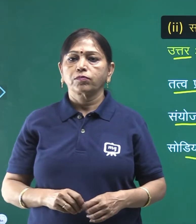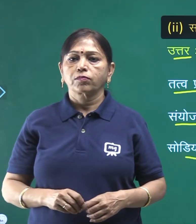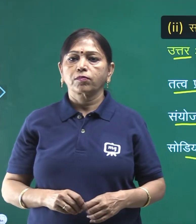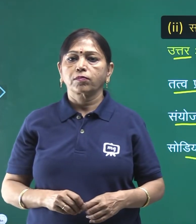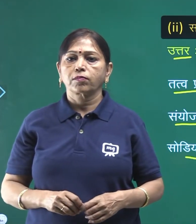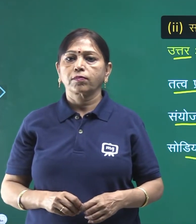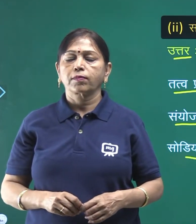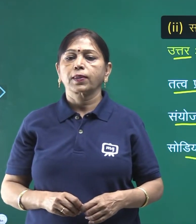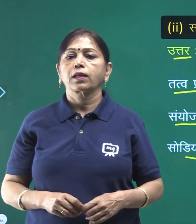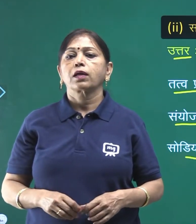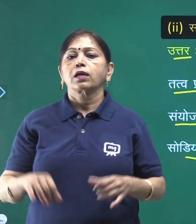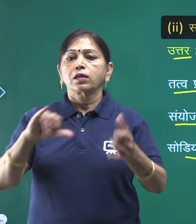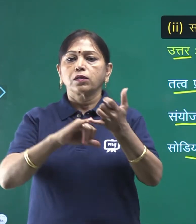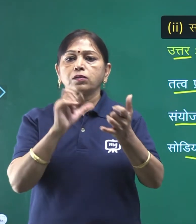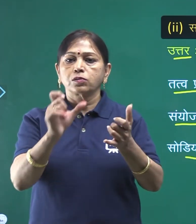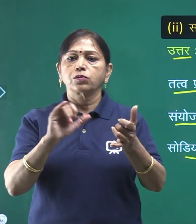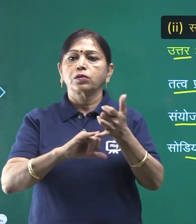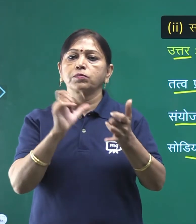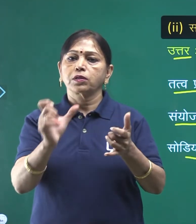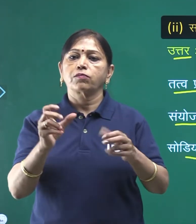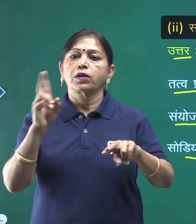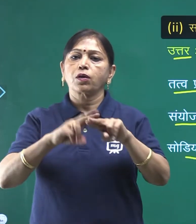सोडियम सल्फाइड का सूत्र हुआ